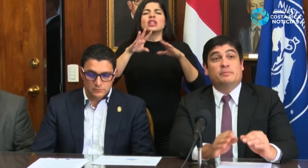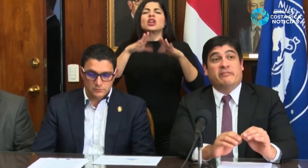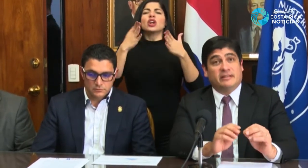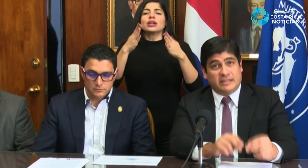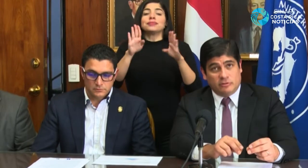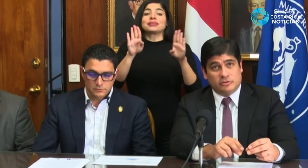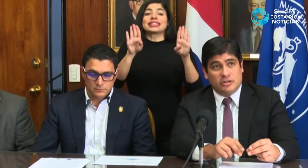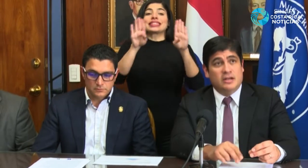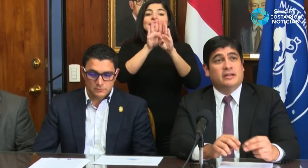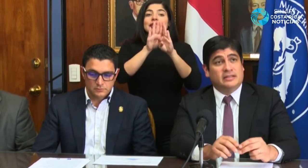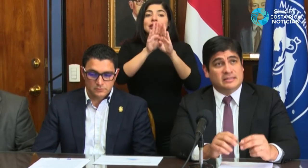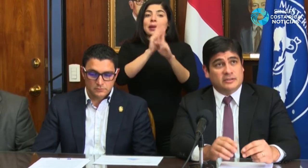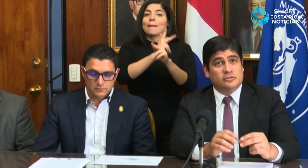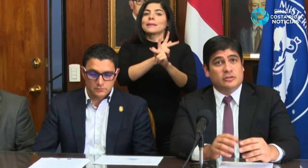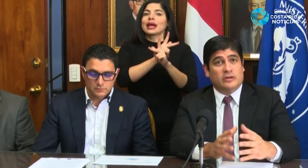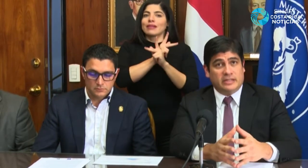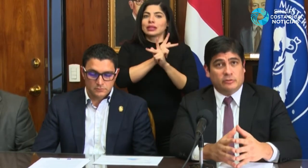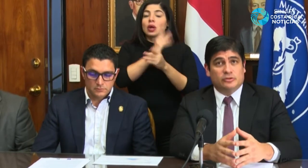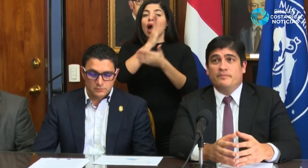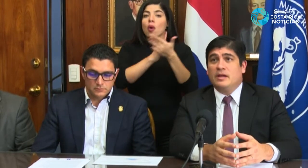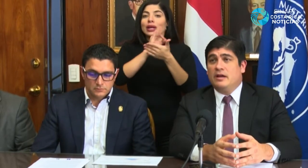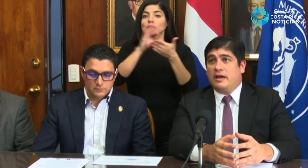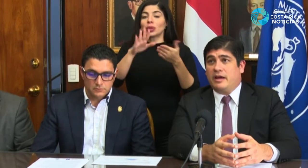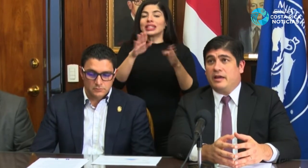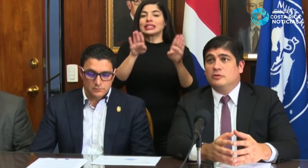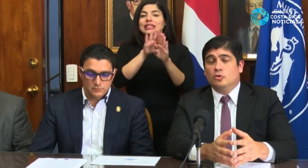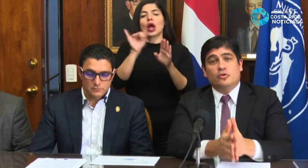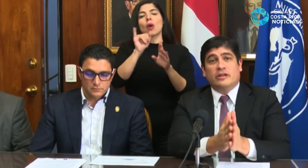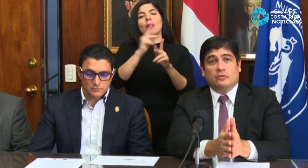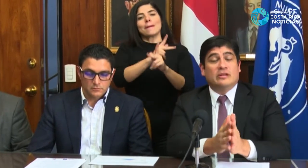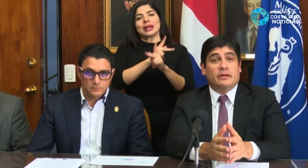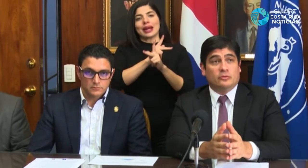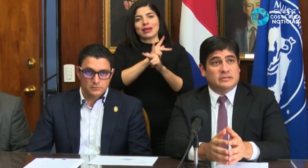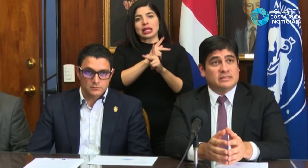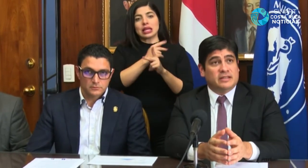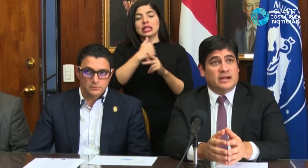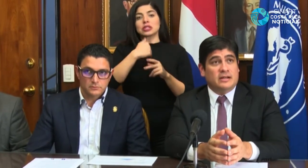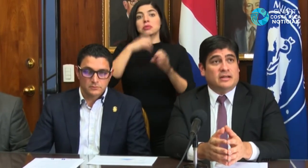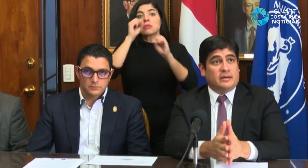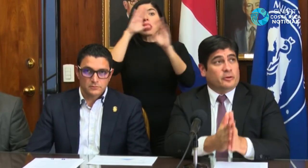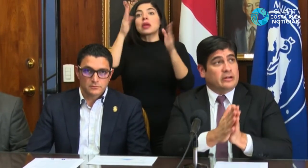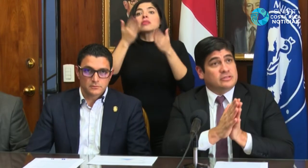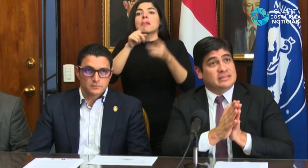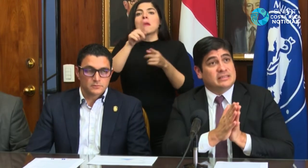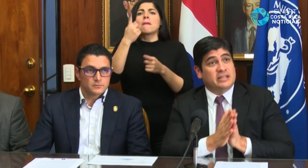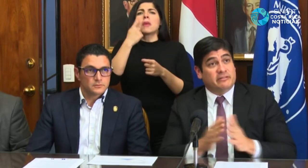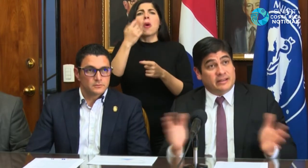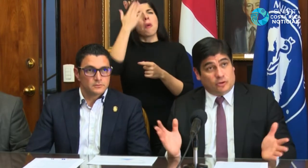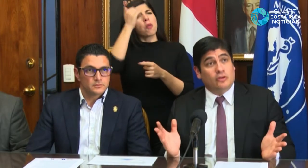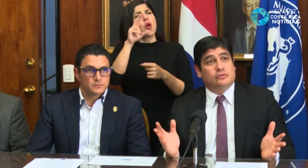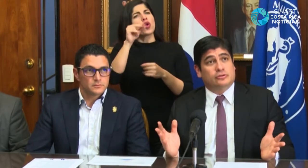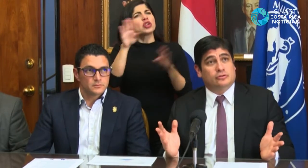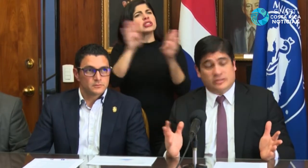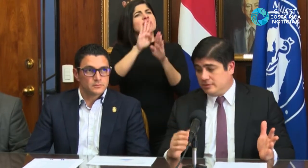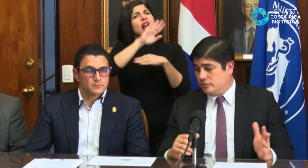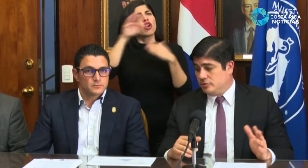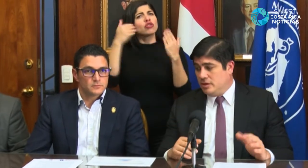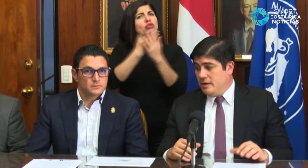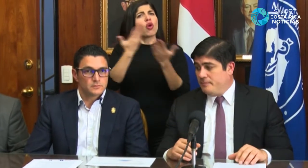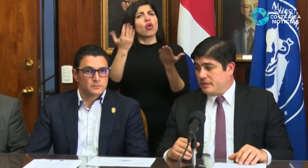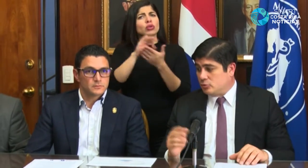cierres preventivos de centros educativos. Intuyo que alguna pregunta será que por qué no se hace cierre de todos los